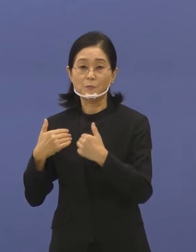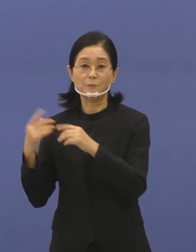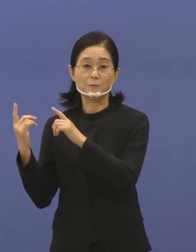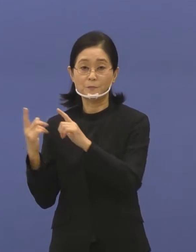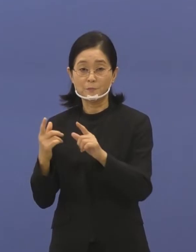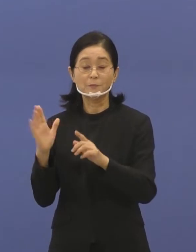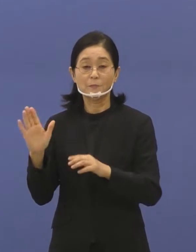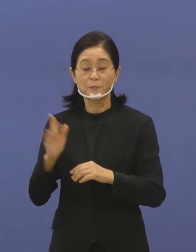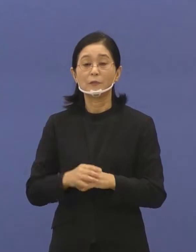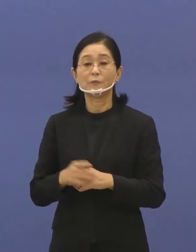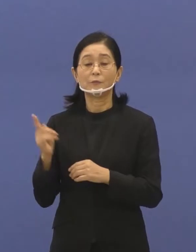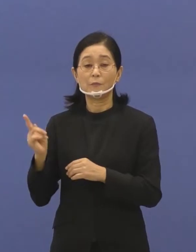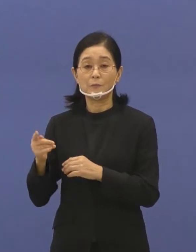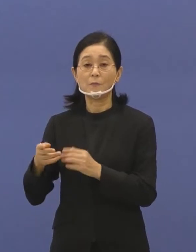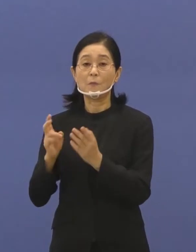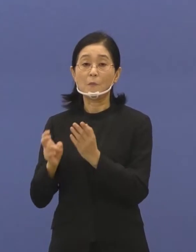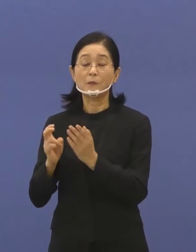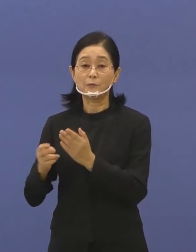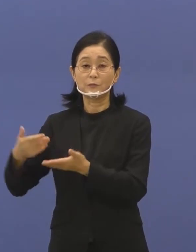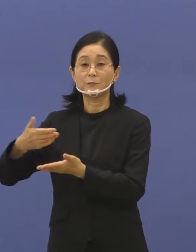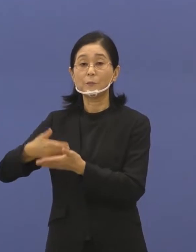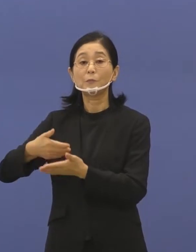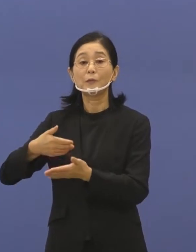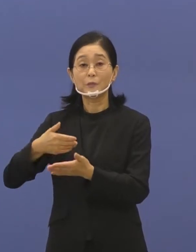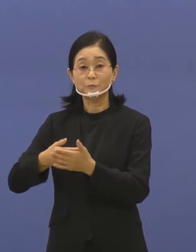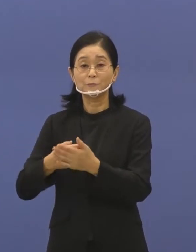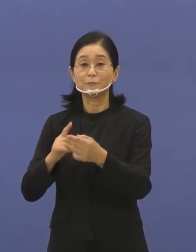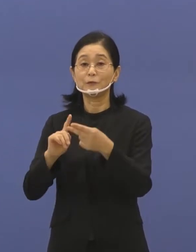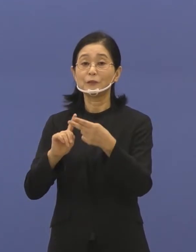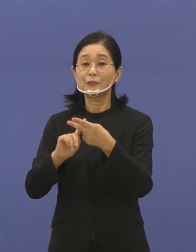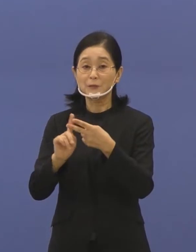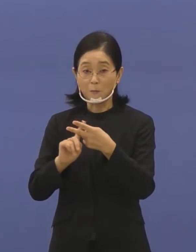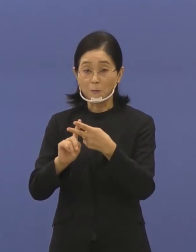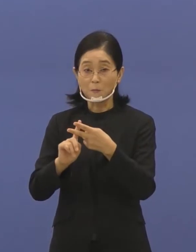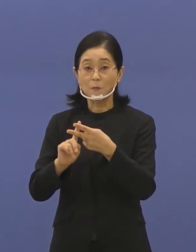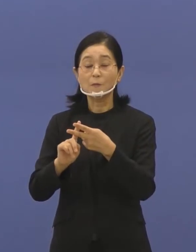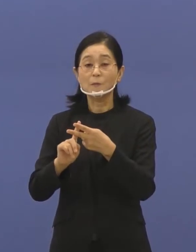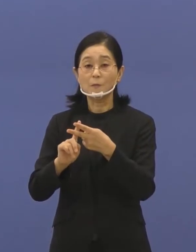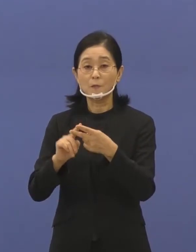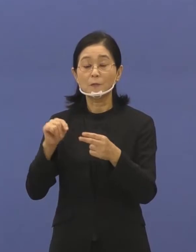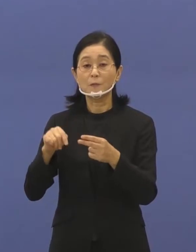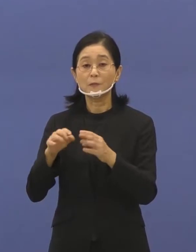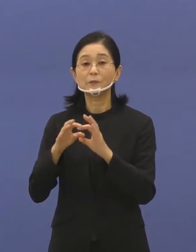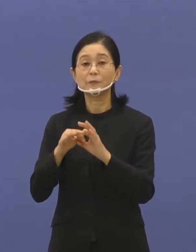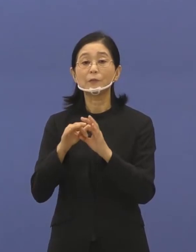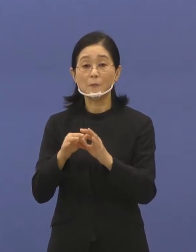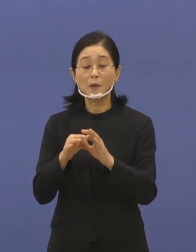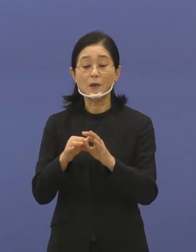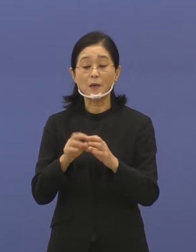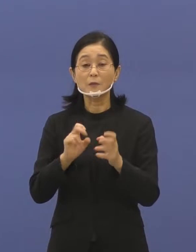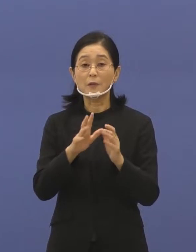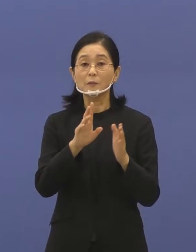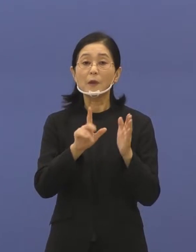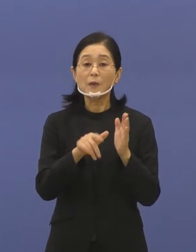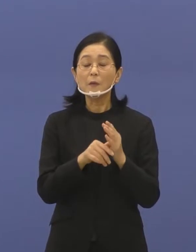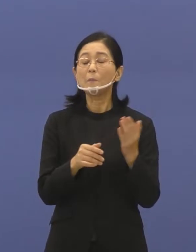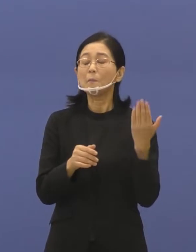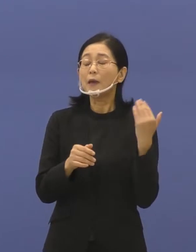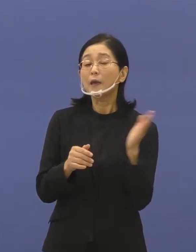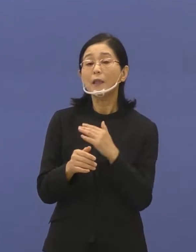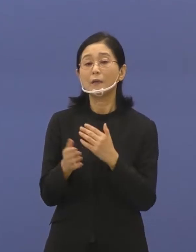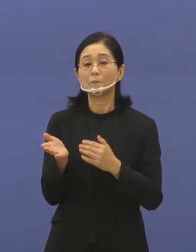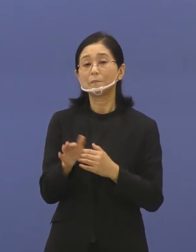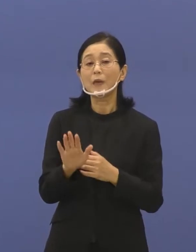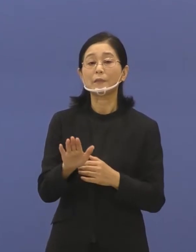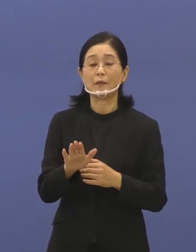法律が求めているようなこの機能は基本的にはそれ以前から岩手の中にあったわけ